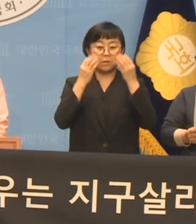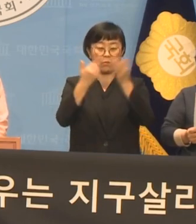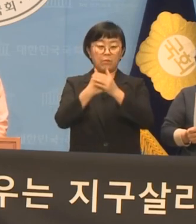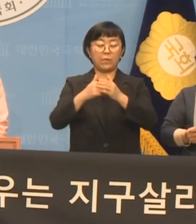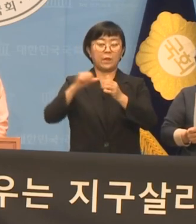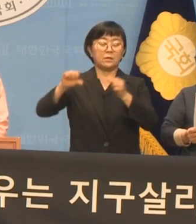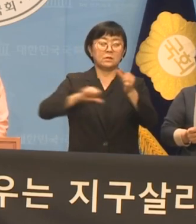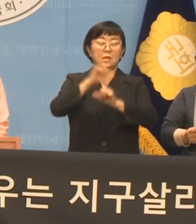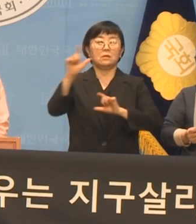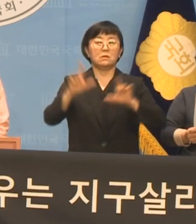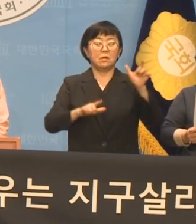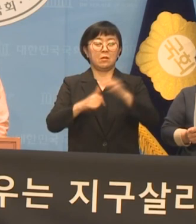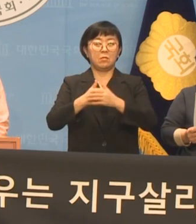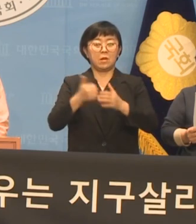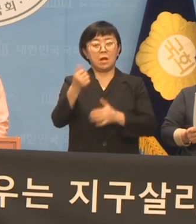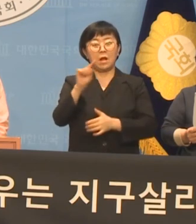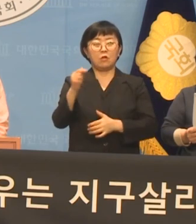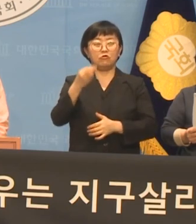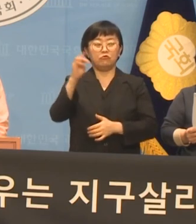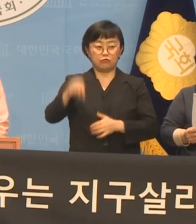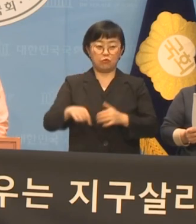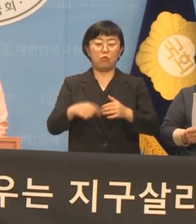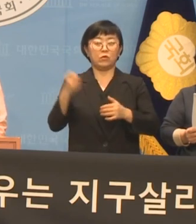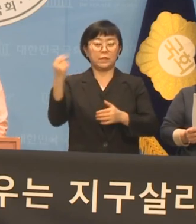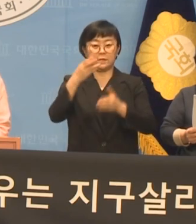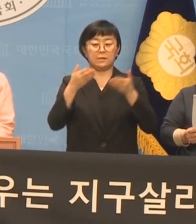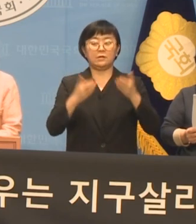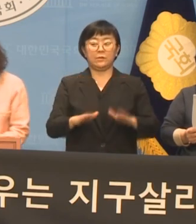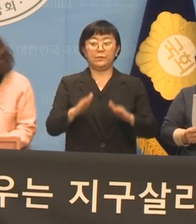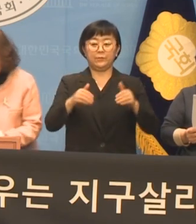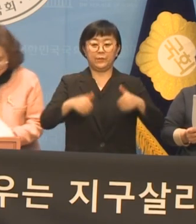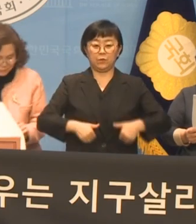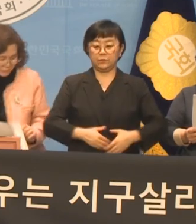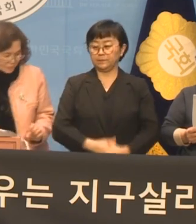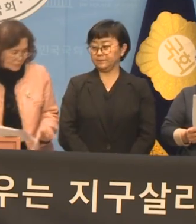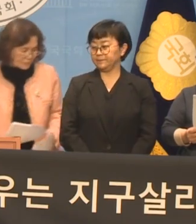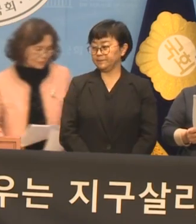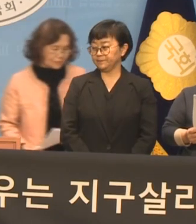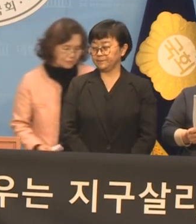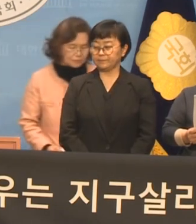생태 한류로 거듭나게 해야 할 것이다.